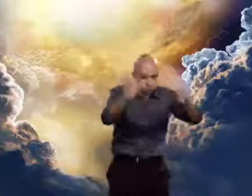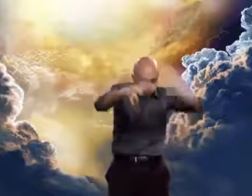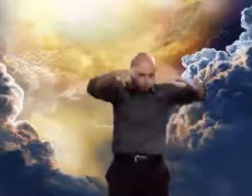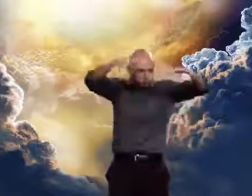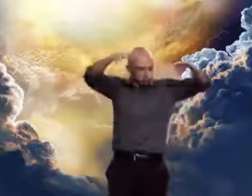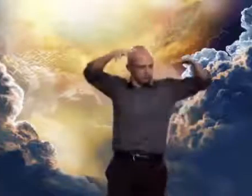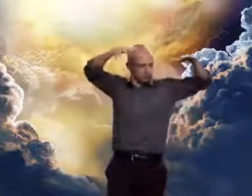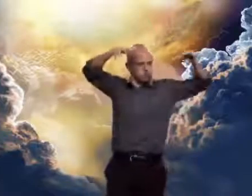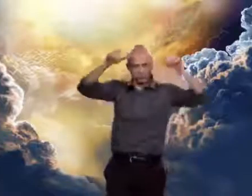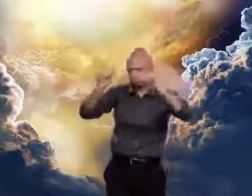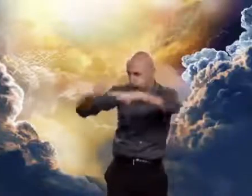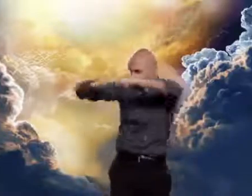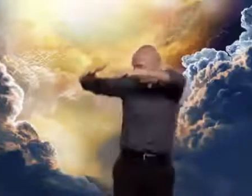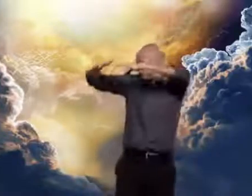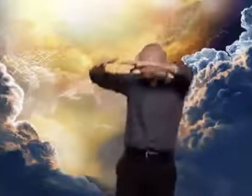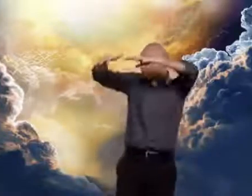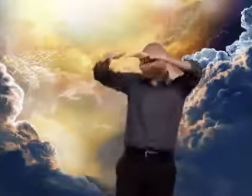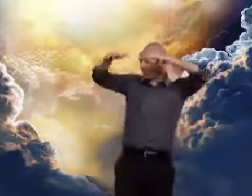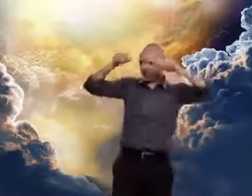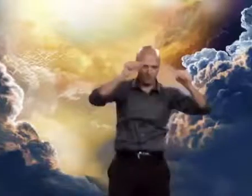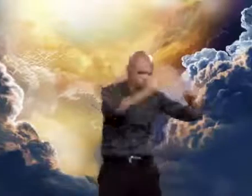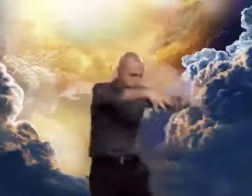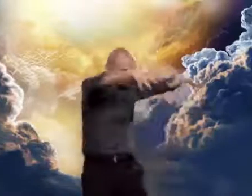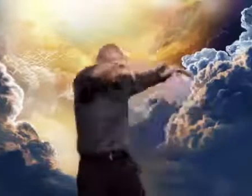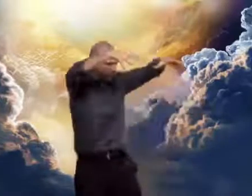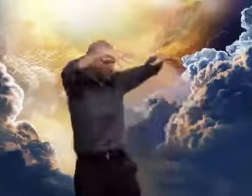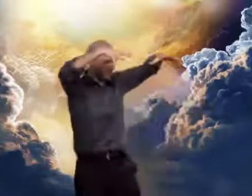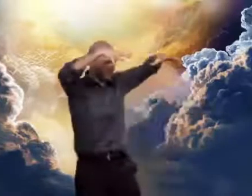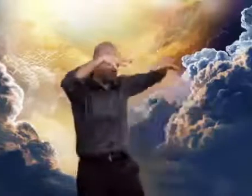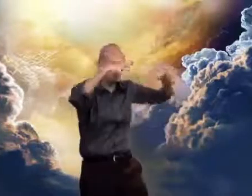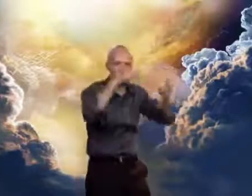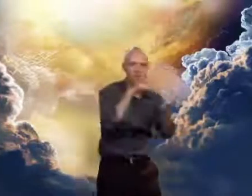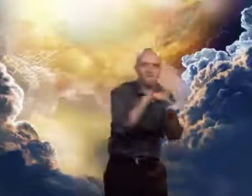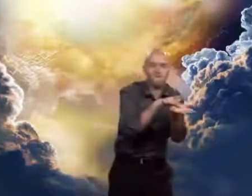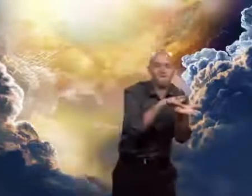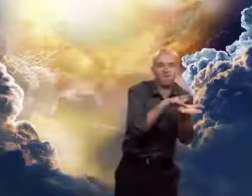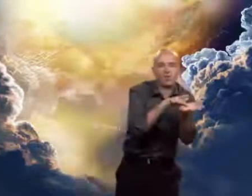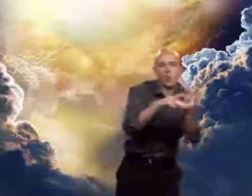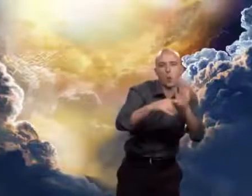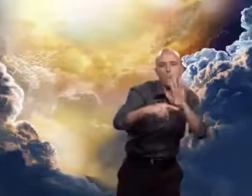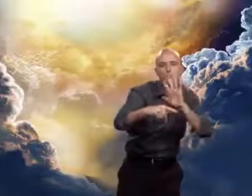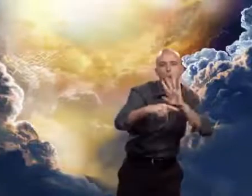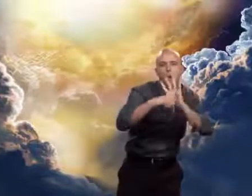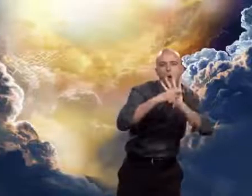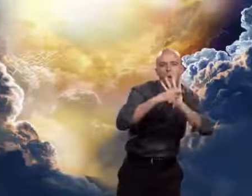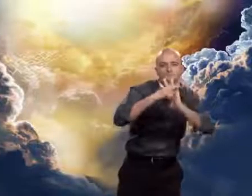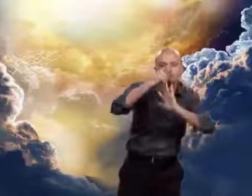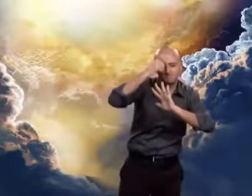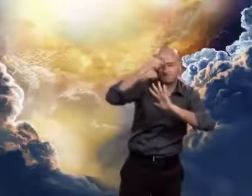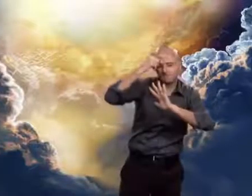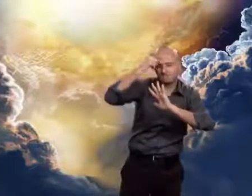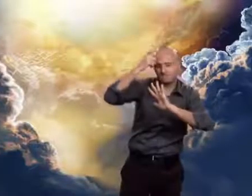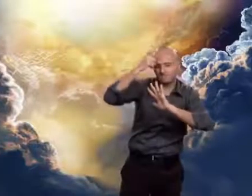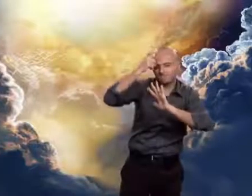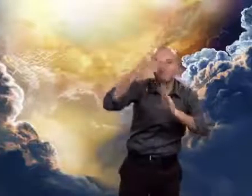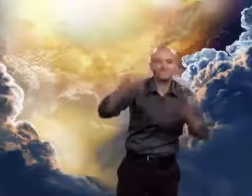todo o indivíduo. Para completar sua tarefa, os espíritos declaram que o verdadeiro conhecimento coloca o ser